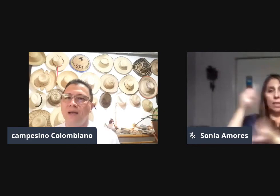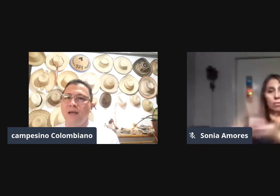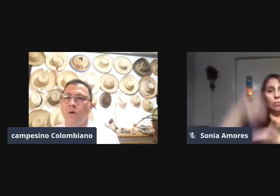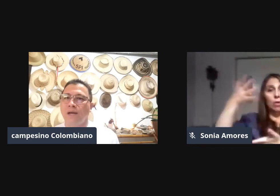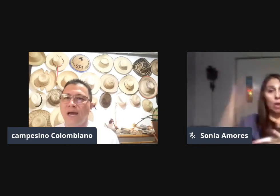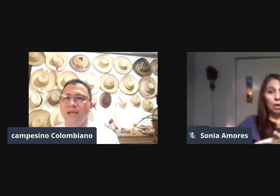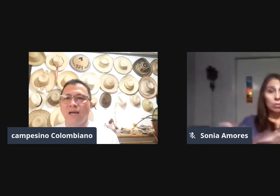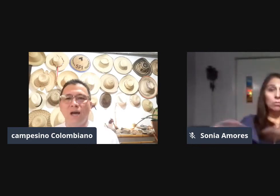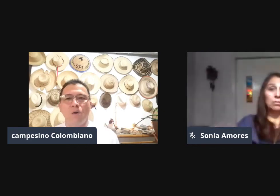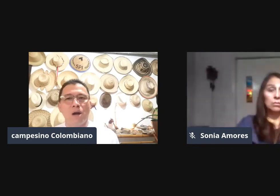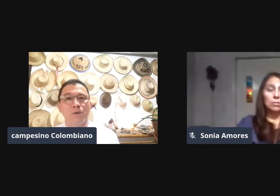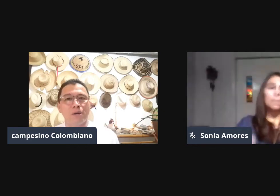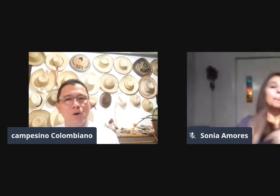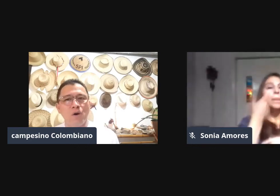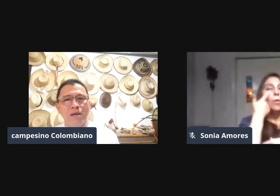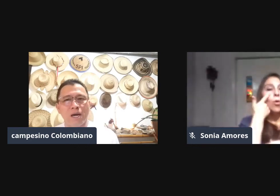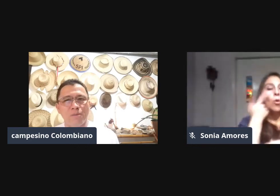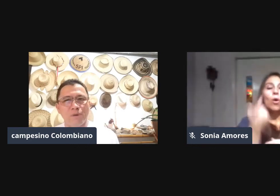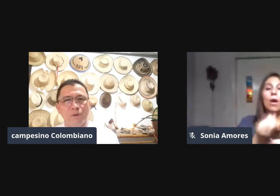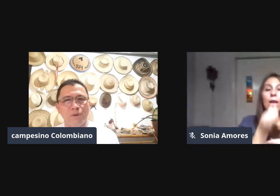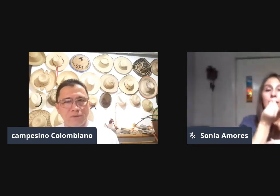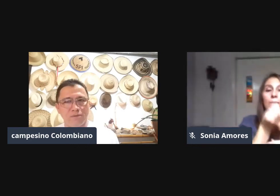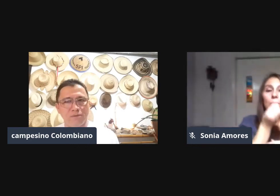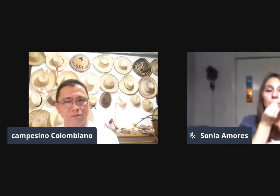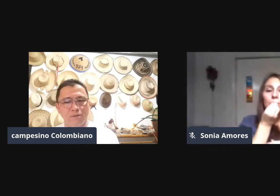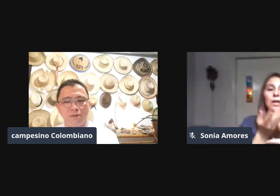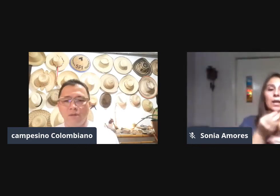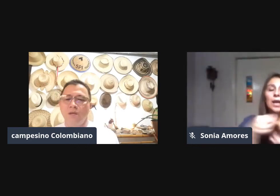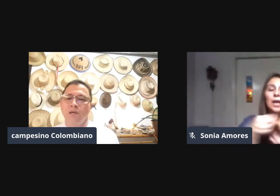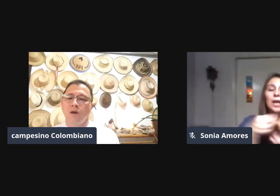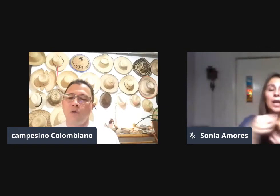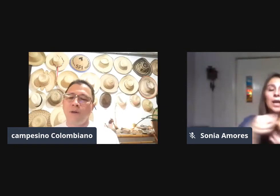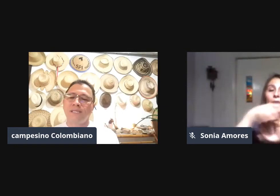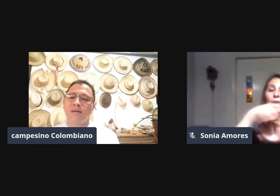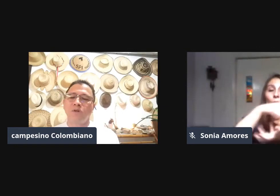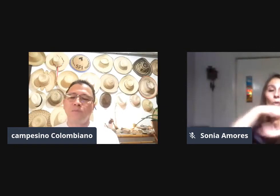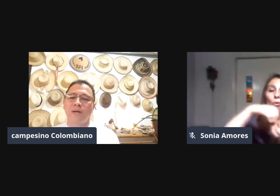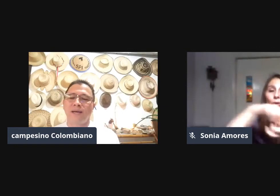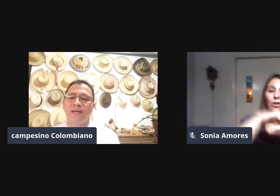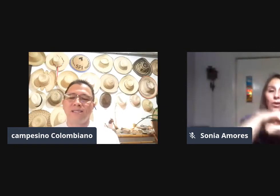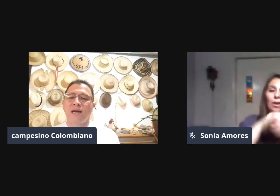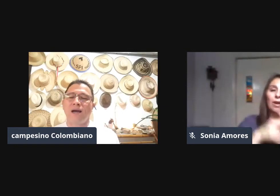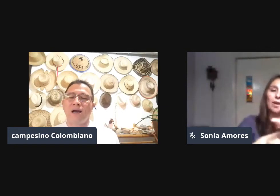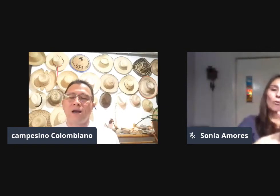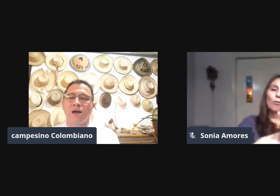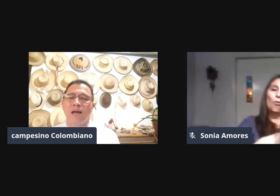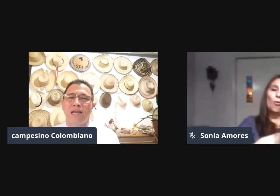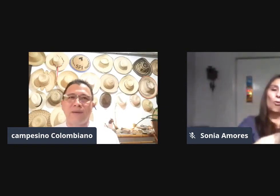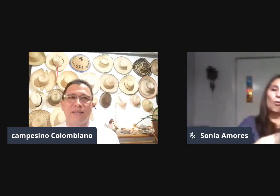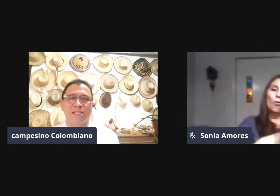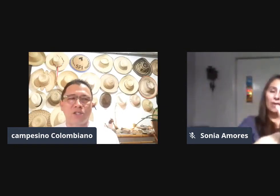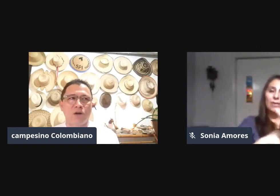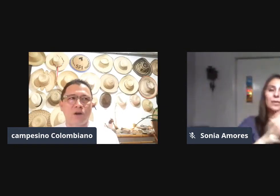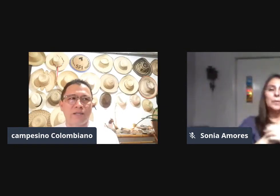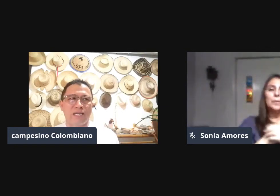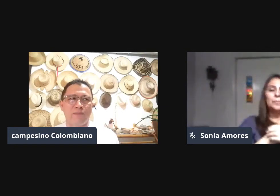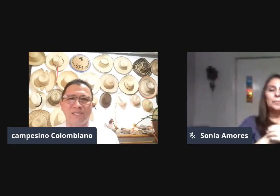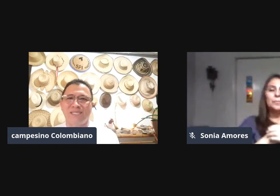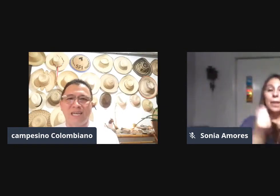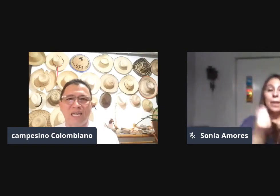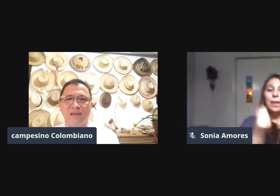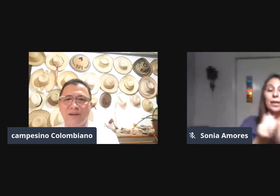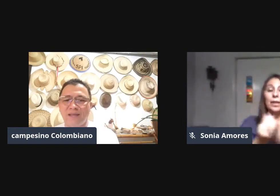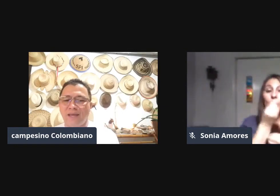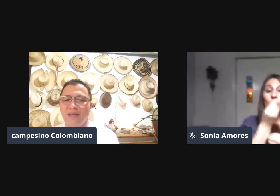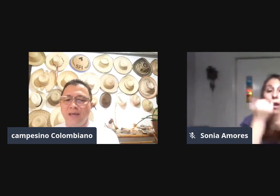manera orgánica o agroecológica, como llamamos. ¿Cómo hacemos para que esta alimentación que hoy tenemos